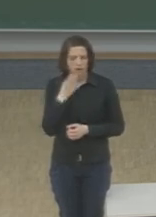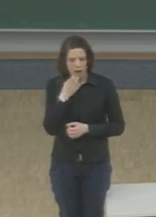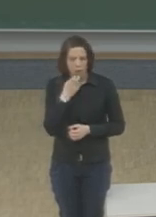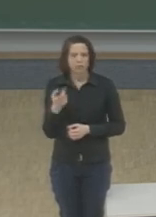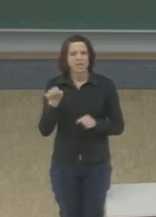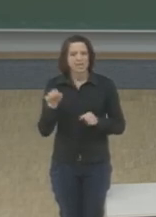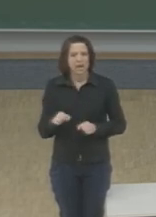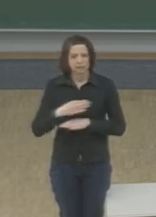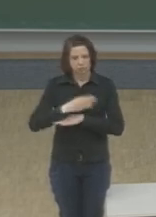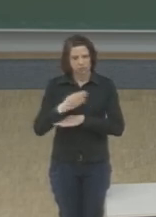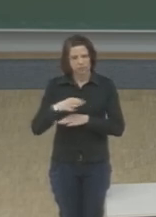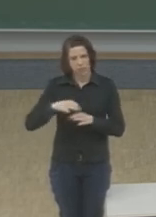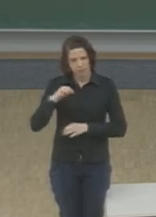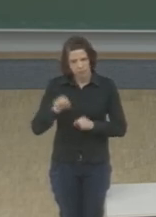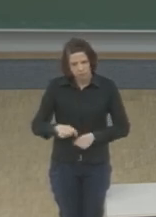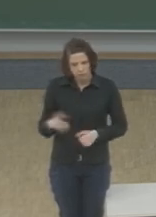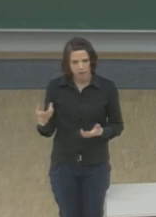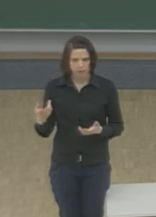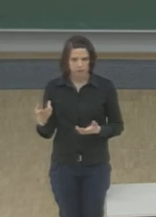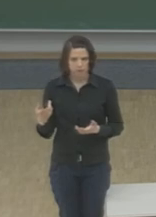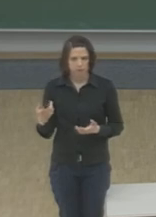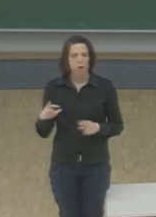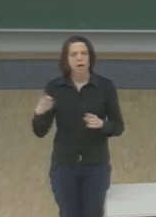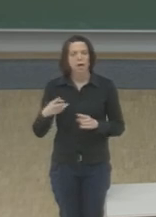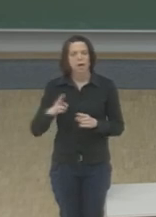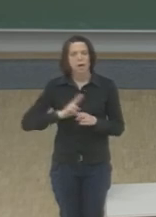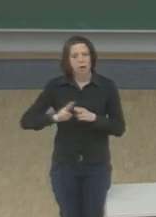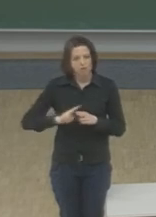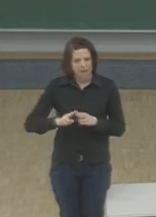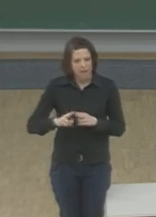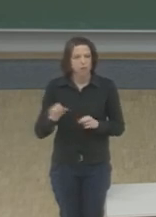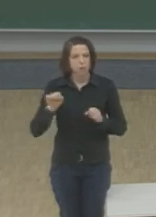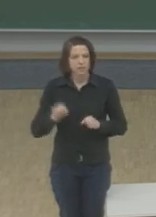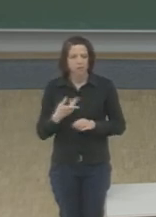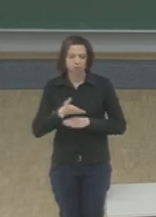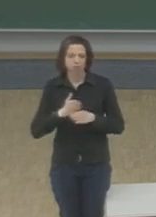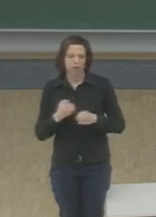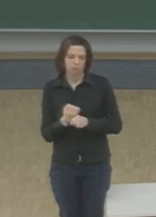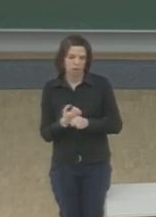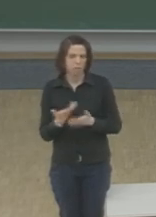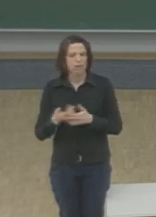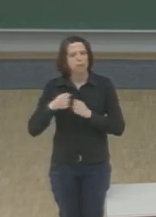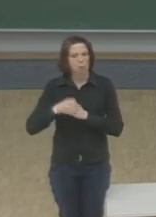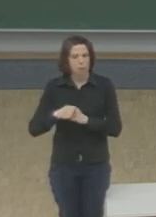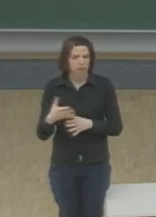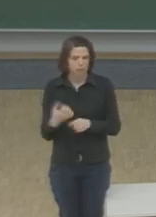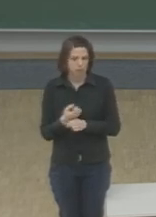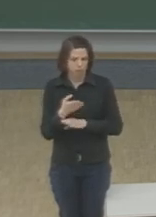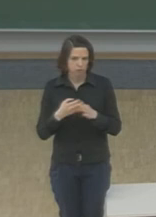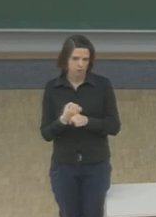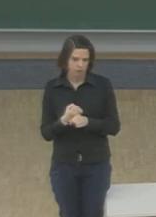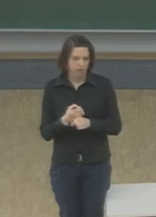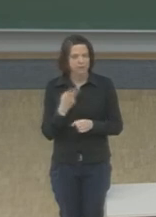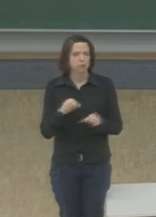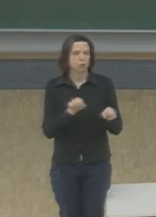kann Winkel messen und der Azubi kann Werkzeuge wie etwa Hobel schärfen. Damit zeichnet